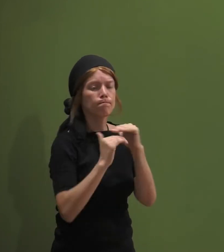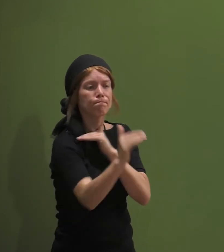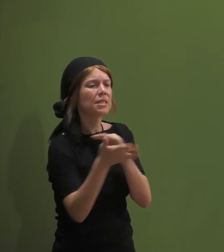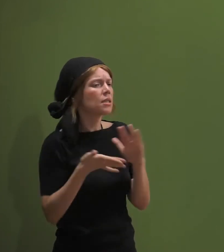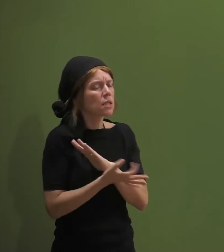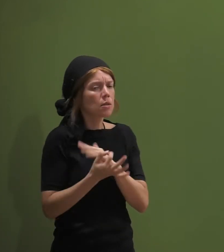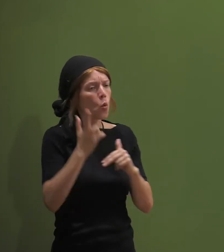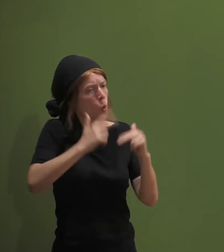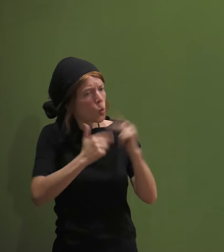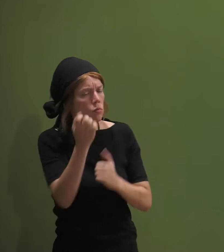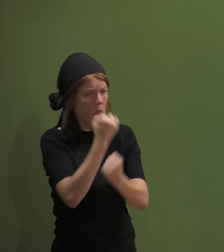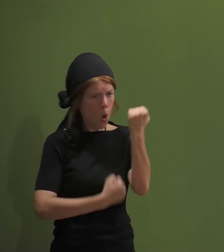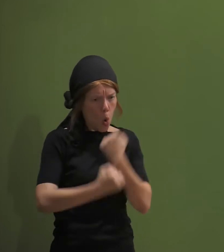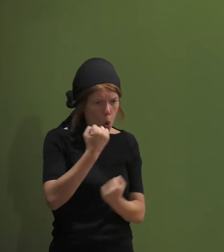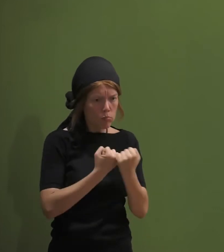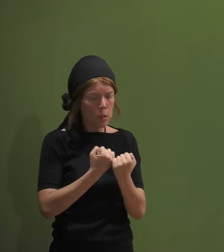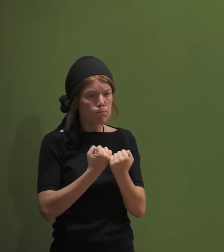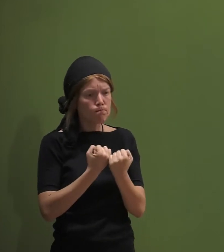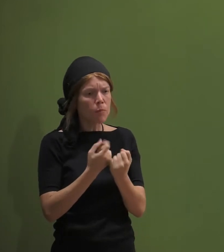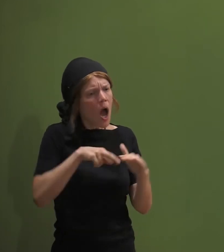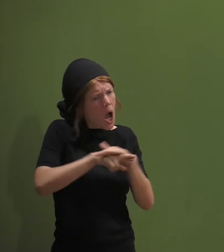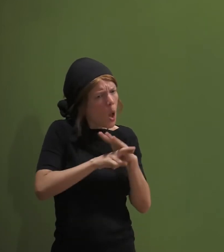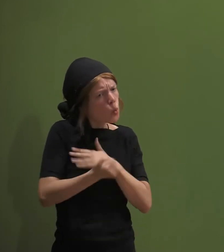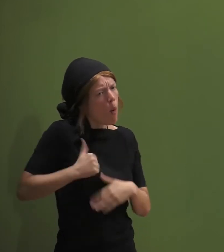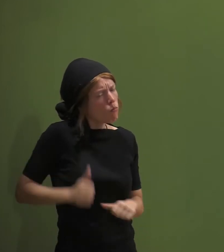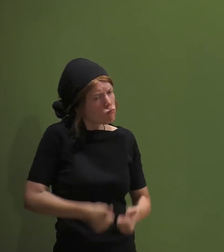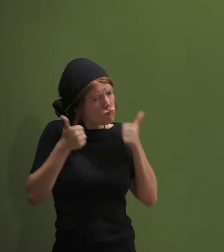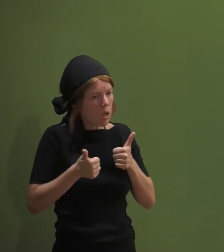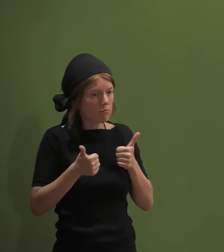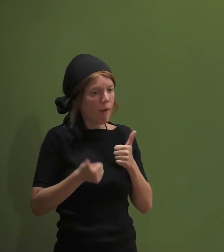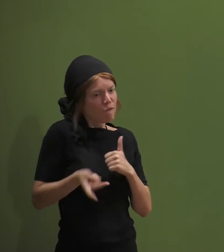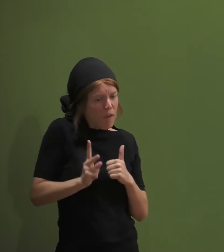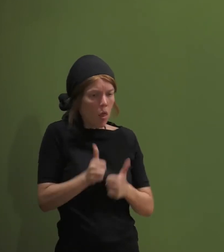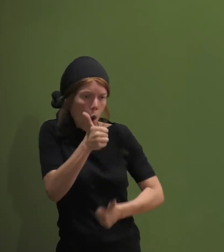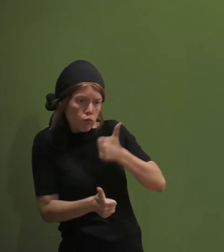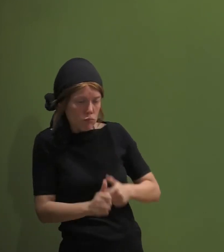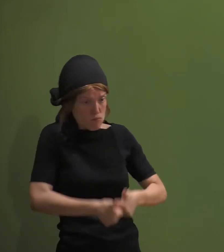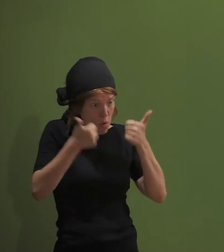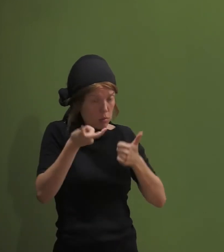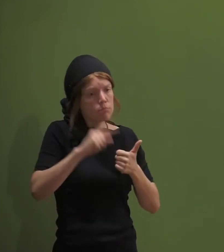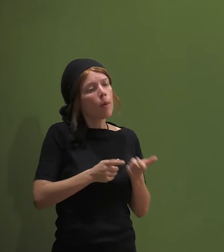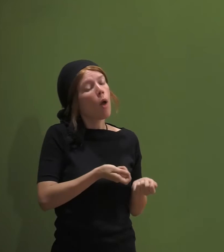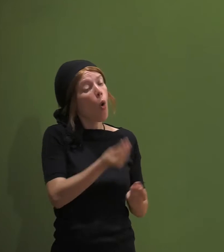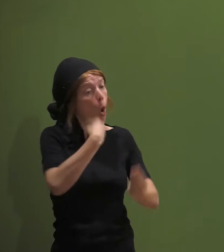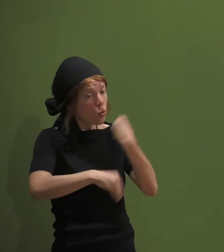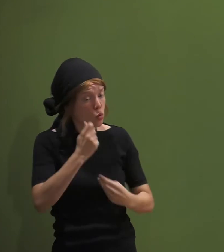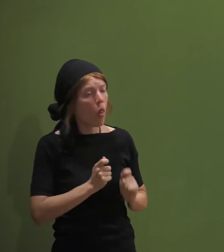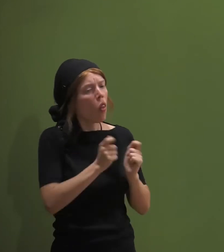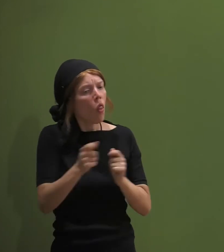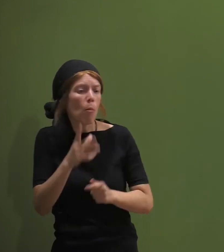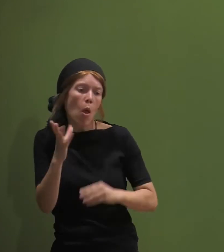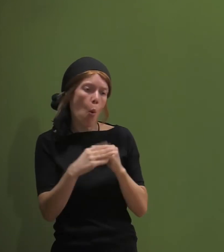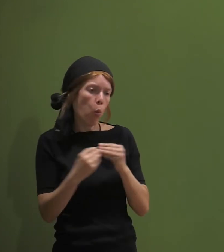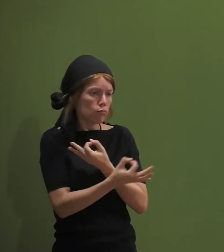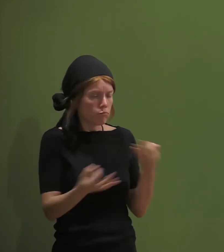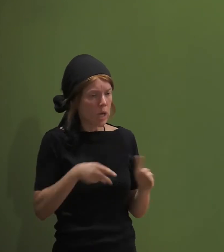implica construir una economía que utilice más eficazmente los recursos, que sea más verde y competitiva y que asista a los consumidores a dar valor a este uso